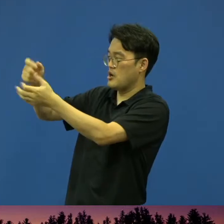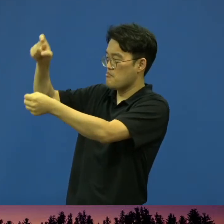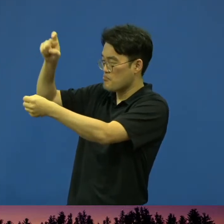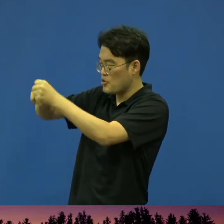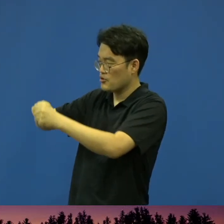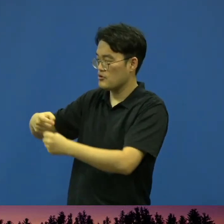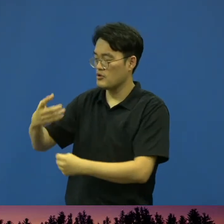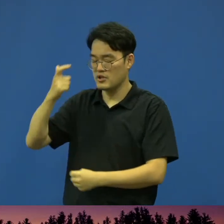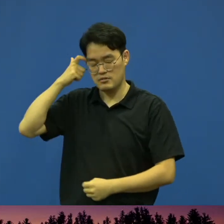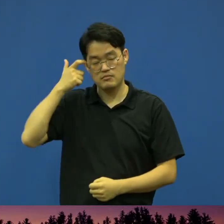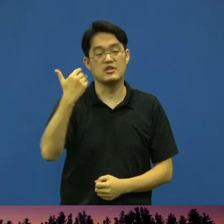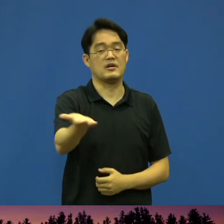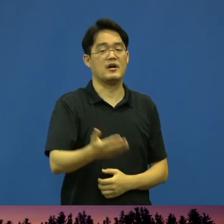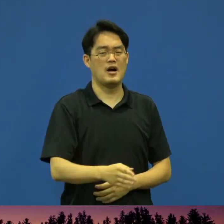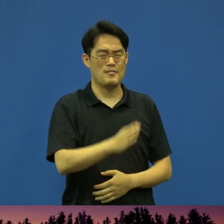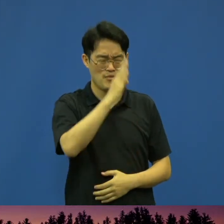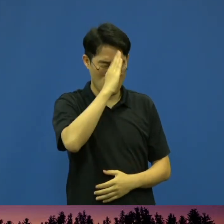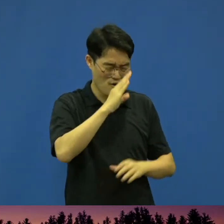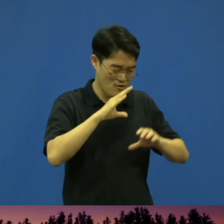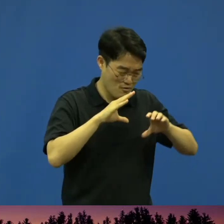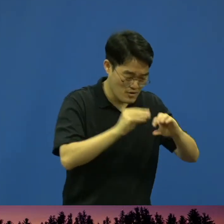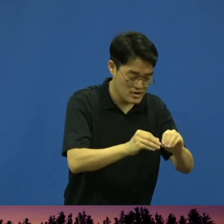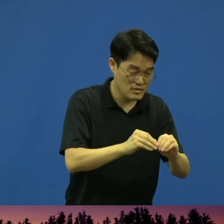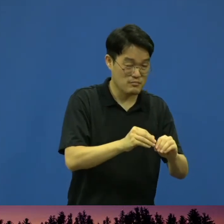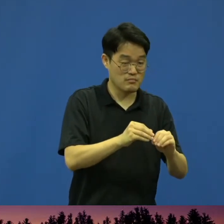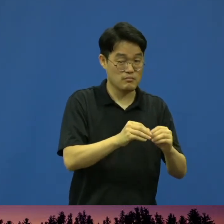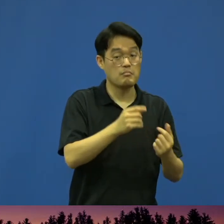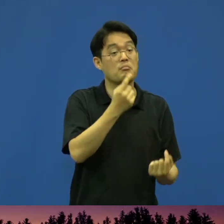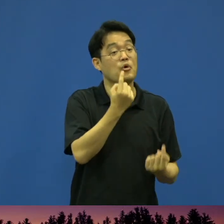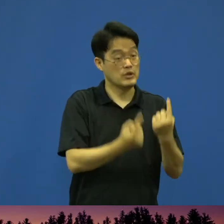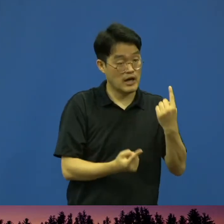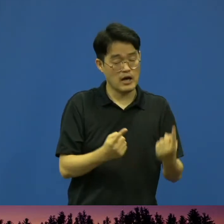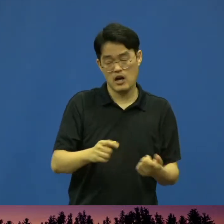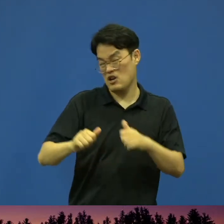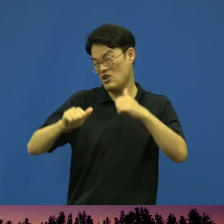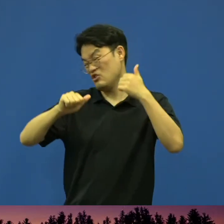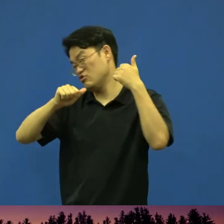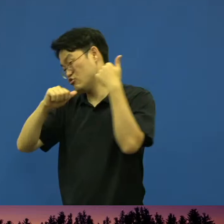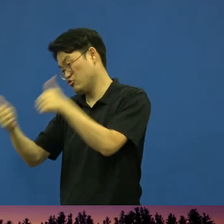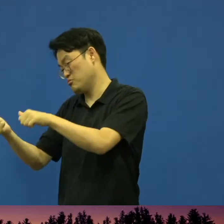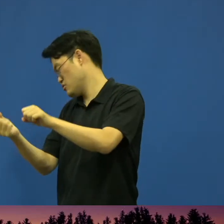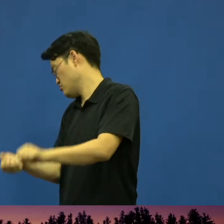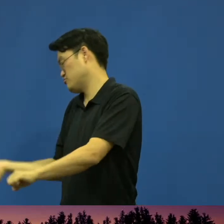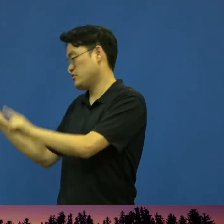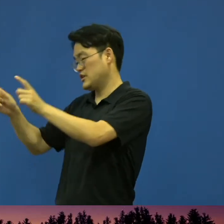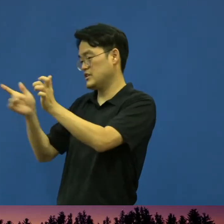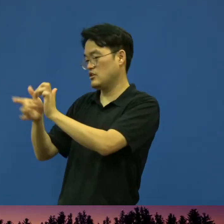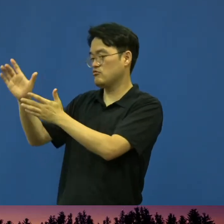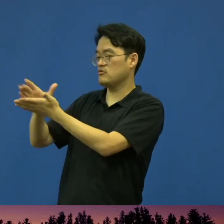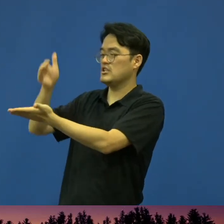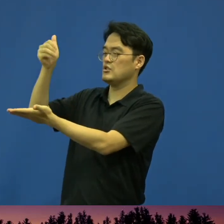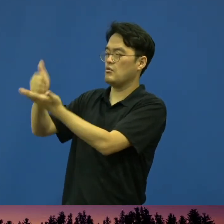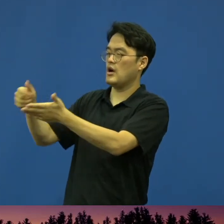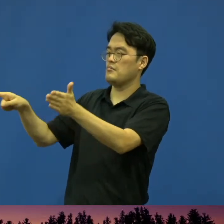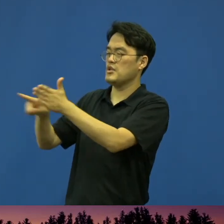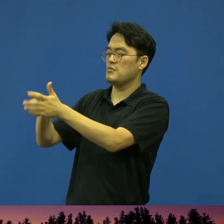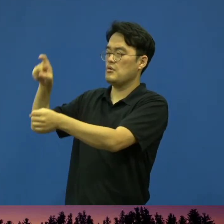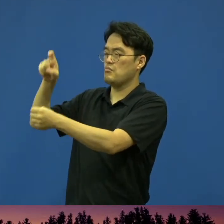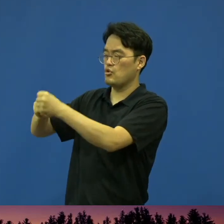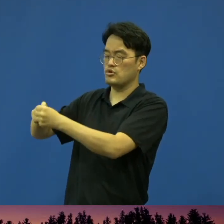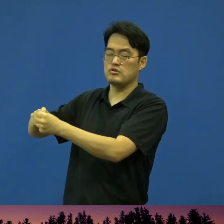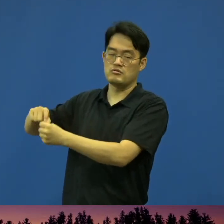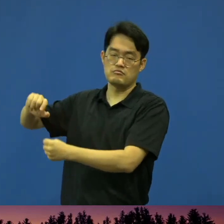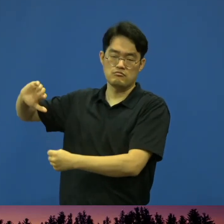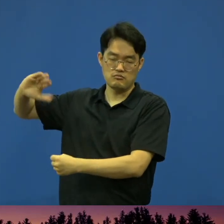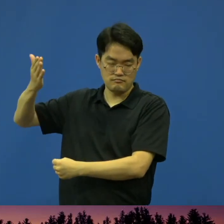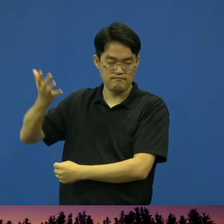병고침이 여러분의 신앙의 목적이십니까? 죽음조차도 죽여버리신 예수 그리스도가 신앙의 목적이십니까?